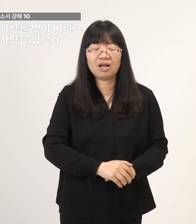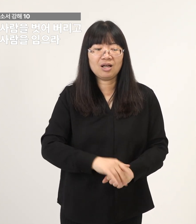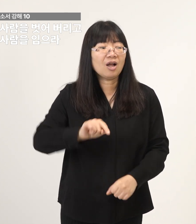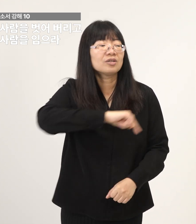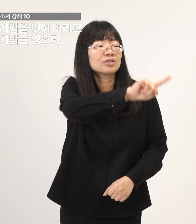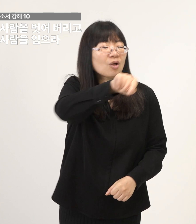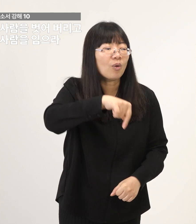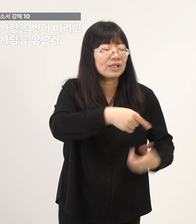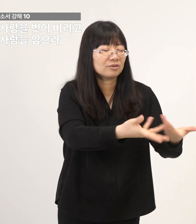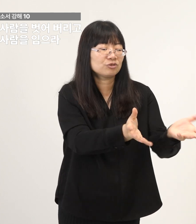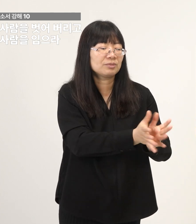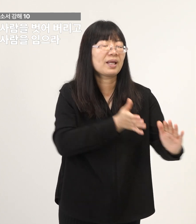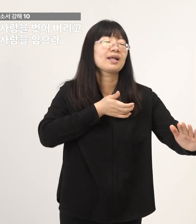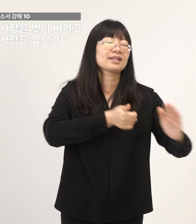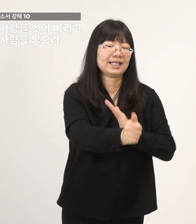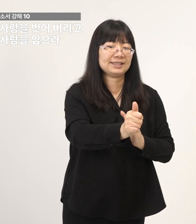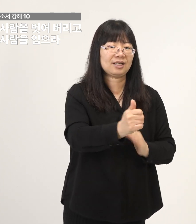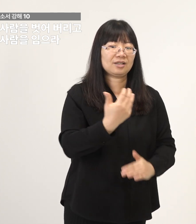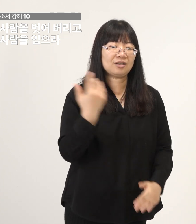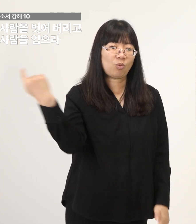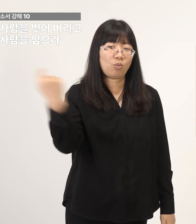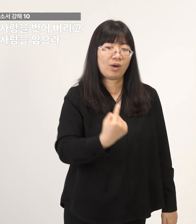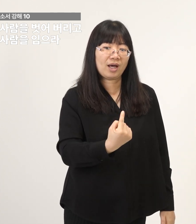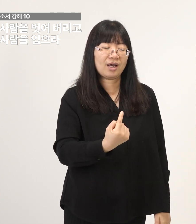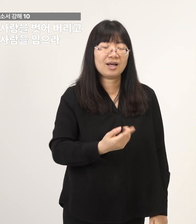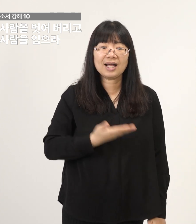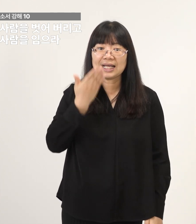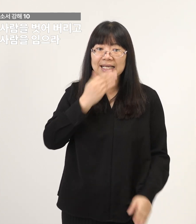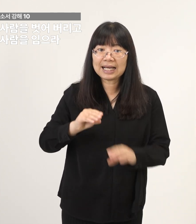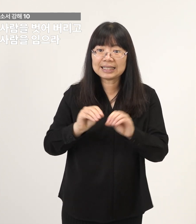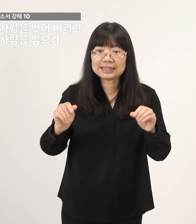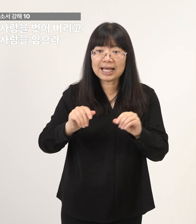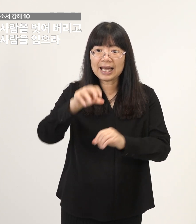너희의 대장으로 왔다. 가나안 땅은